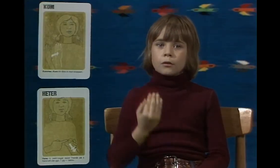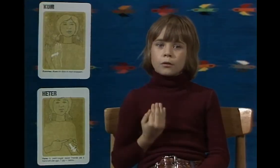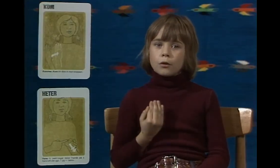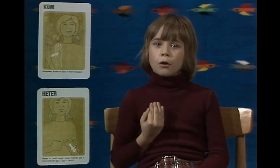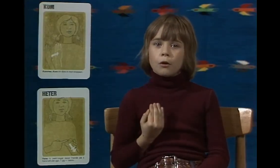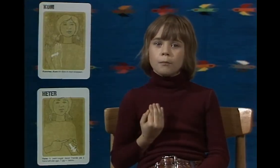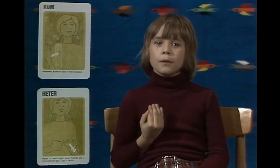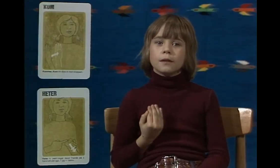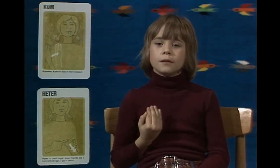Kom